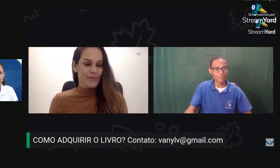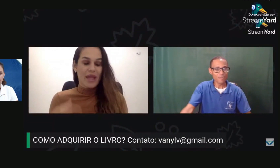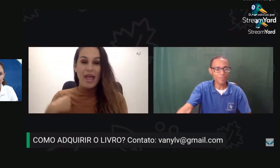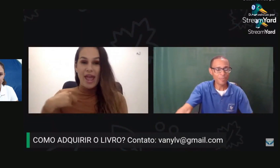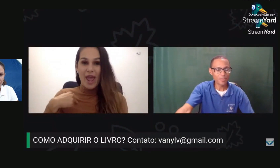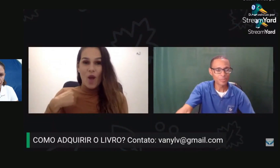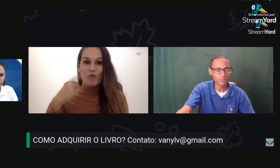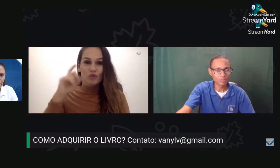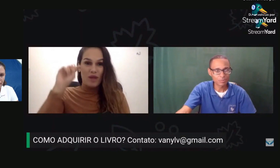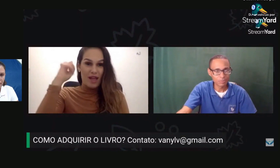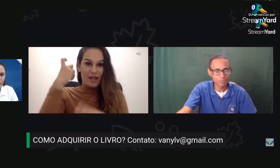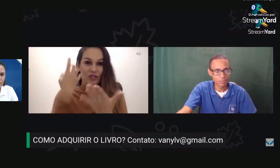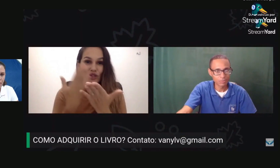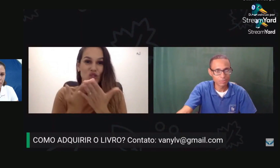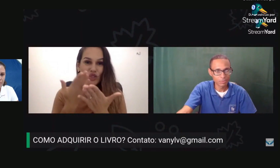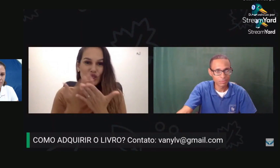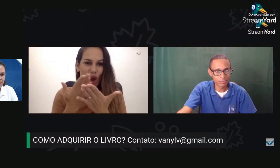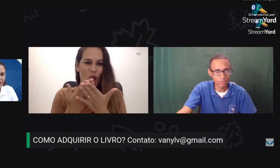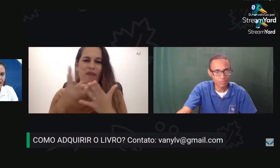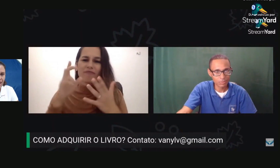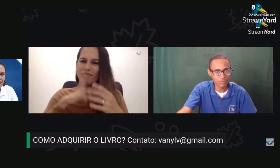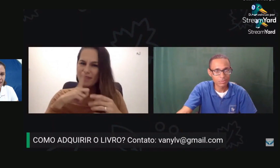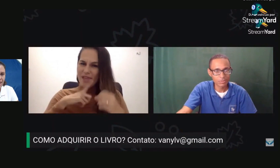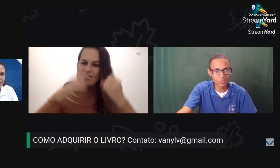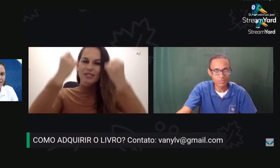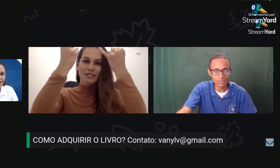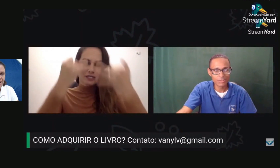pedido do livro. Bom,